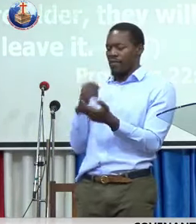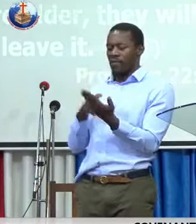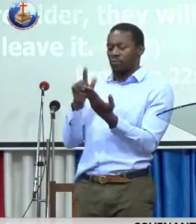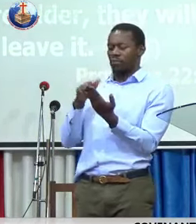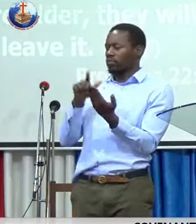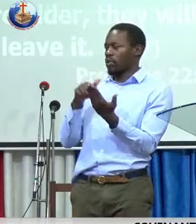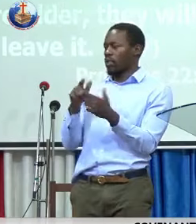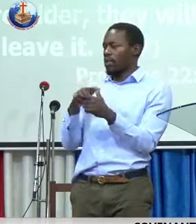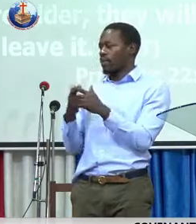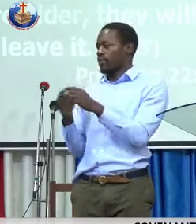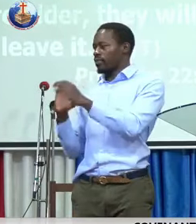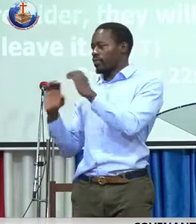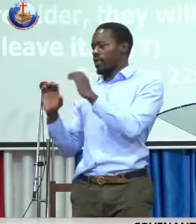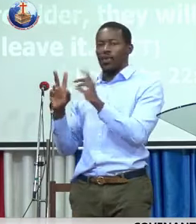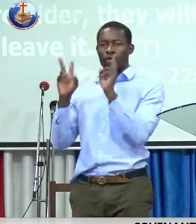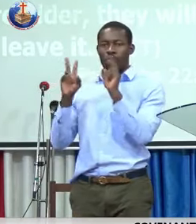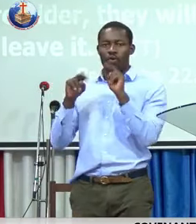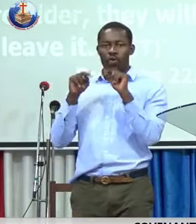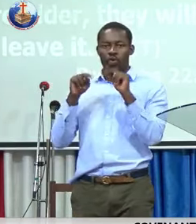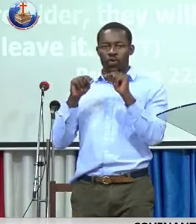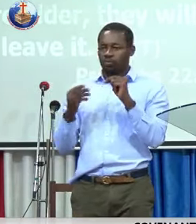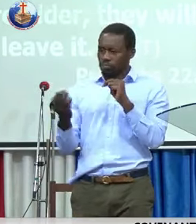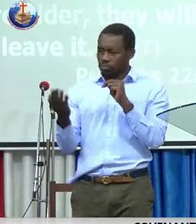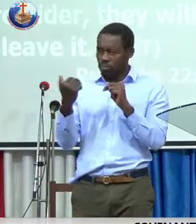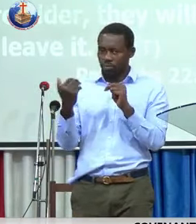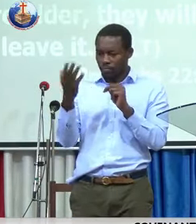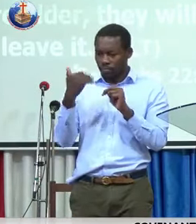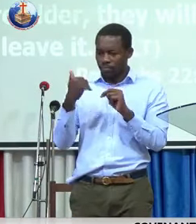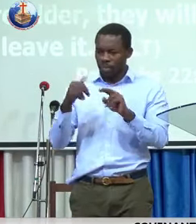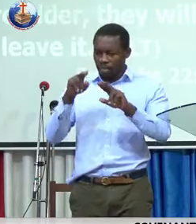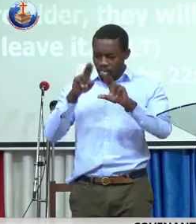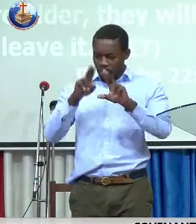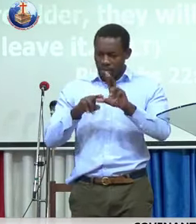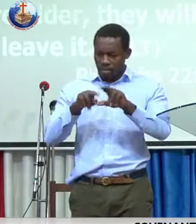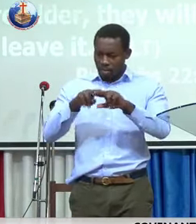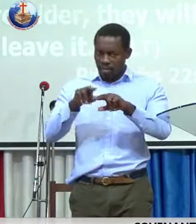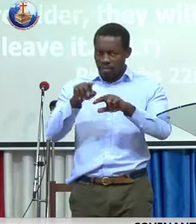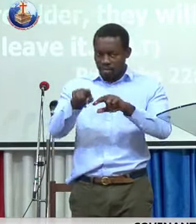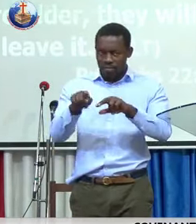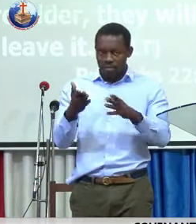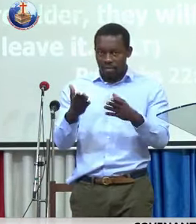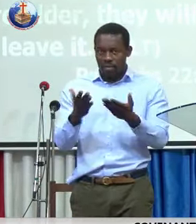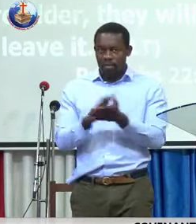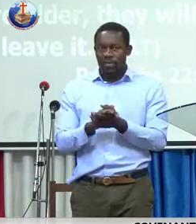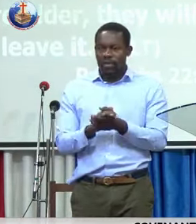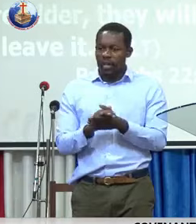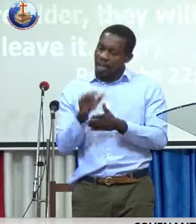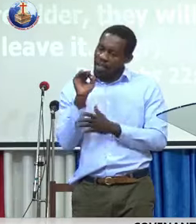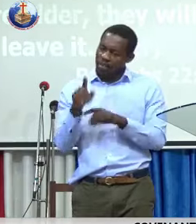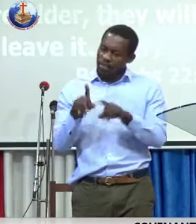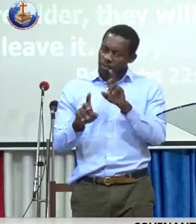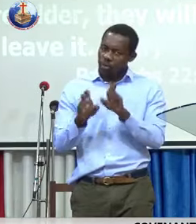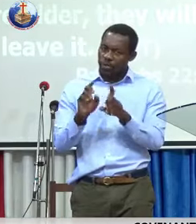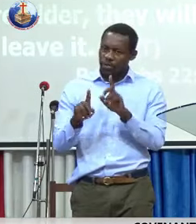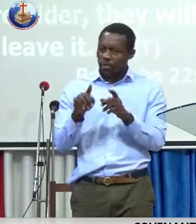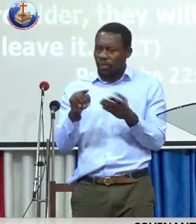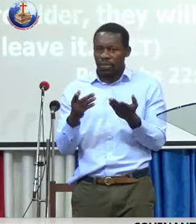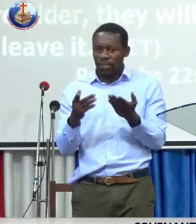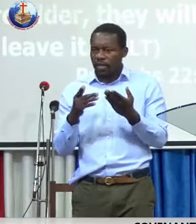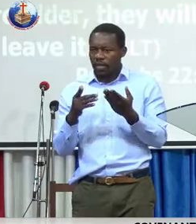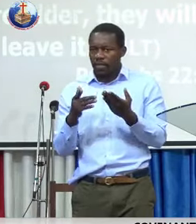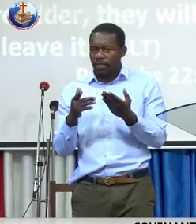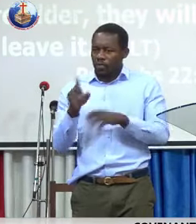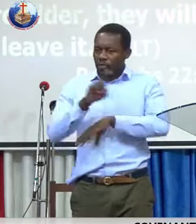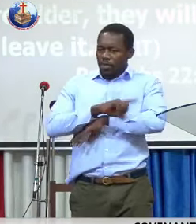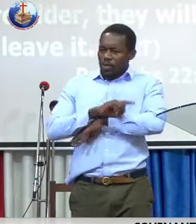them in conversation. Tangamana na wao, ongea na wao, kuwa na maongezi na wao. Find out what they interact with every day. Pata kujua ni nini wanakutana nacho